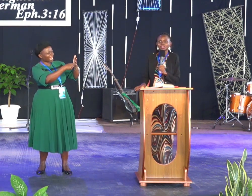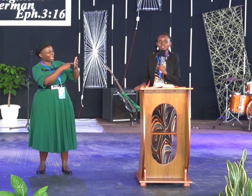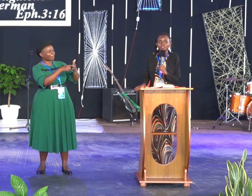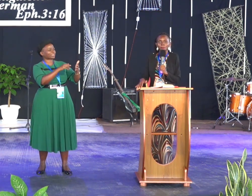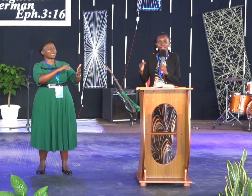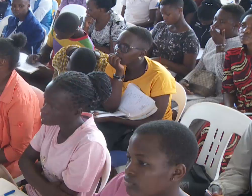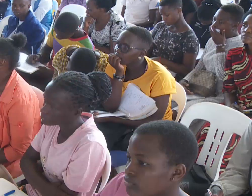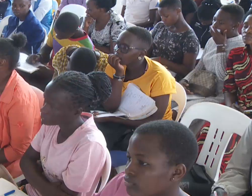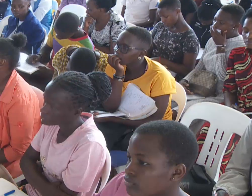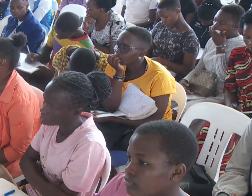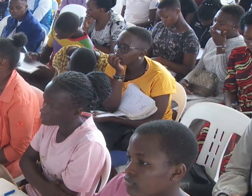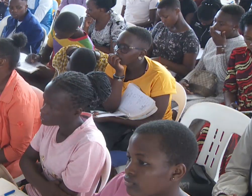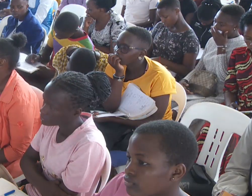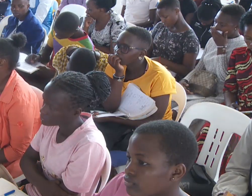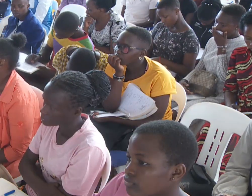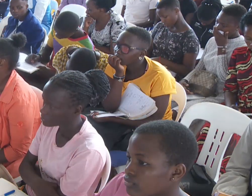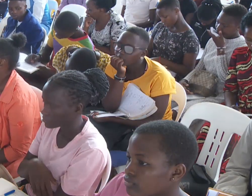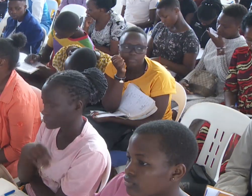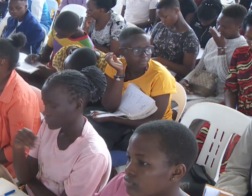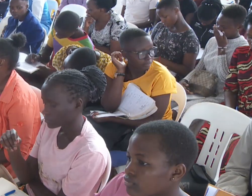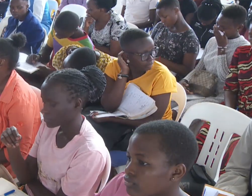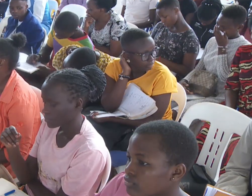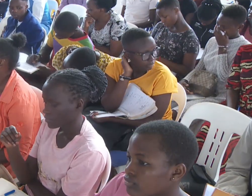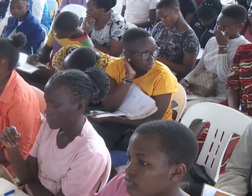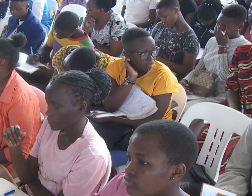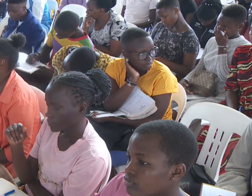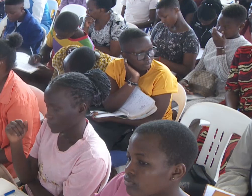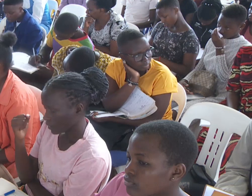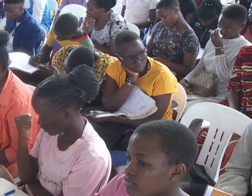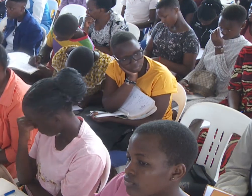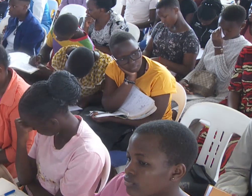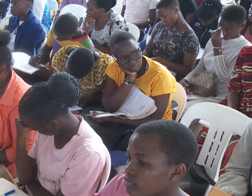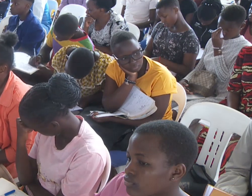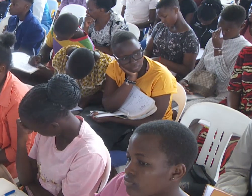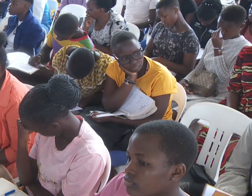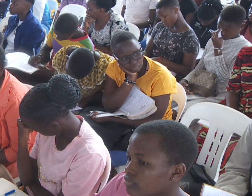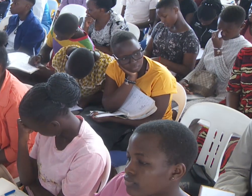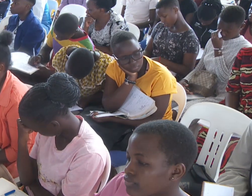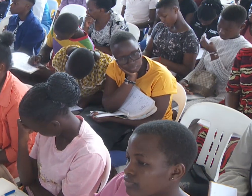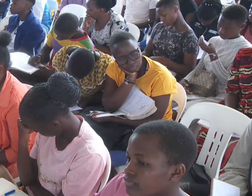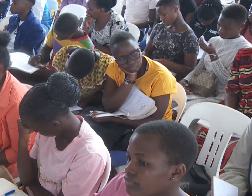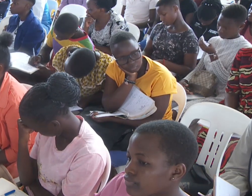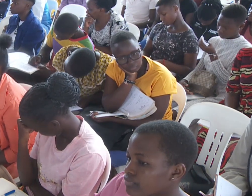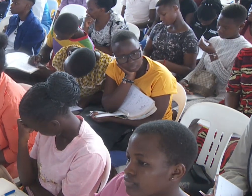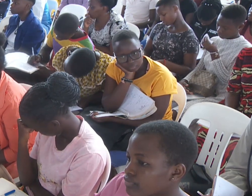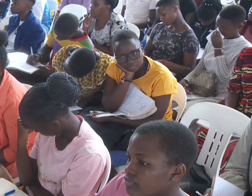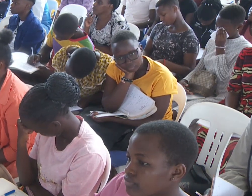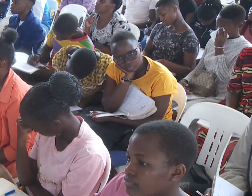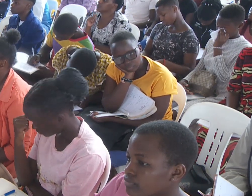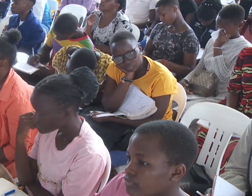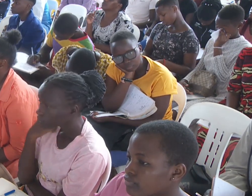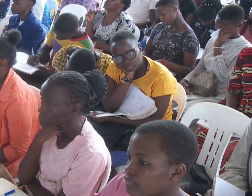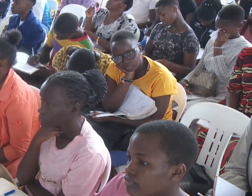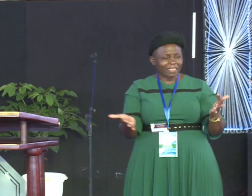nga togalina. But no strength to pray. Twebaza Katonda atuwa ekisa ekisaba. We thank God that he gives us the grace. Nsaba mu lukuŋŋaana